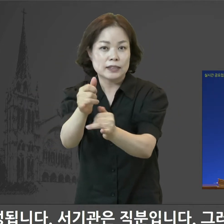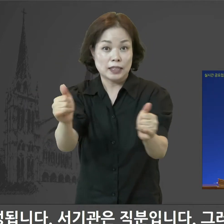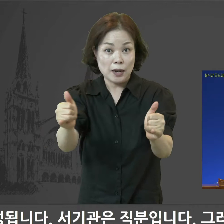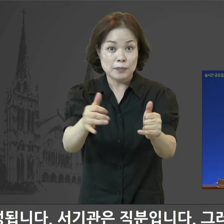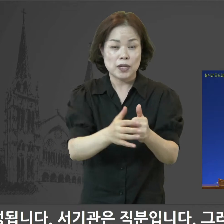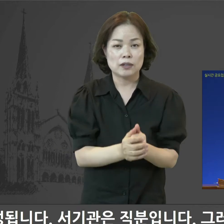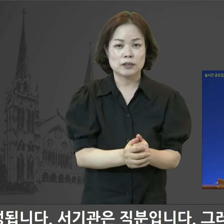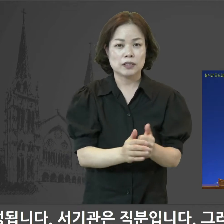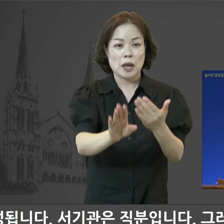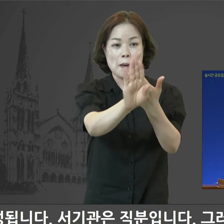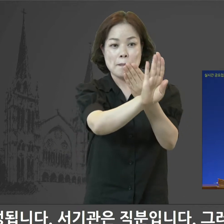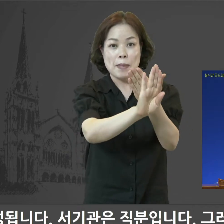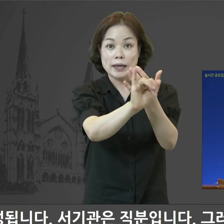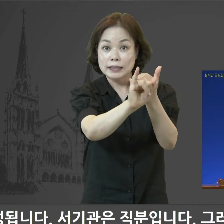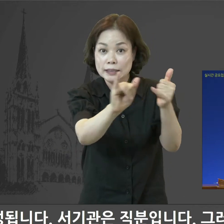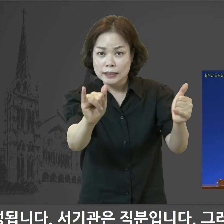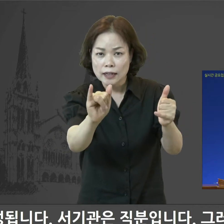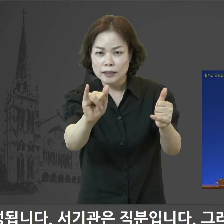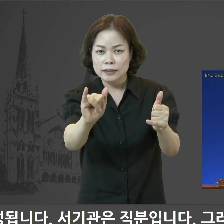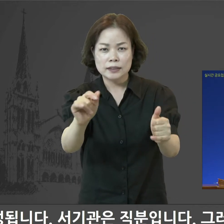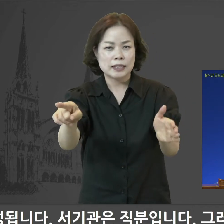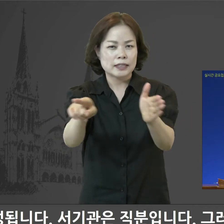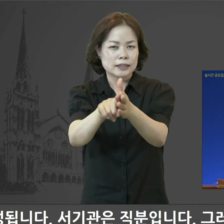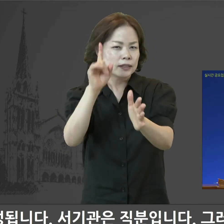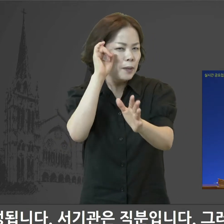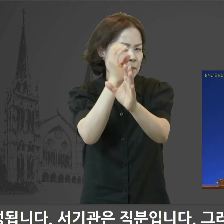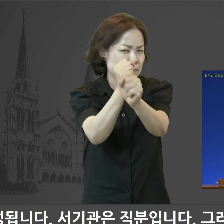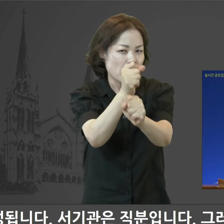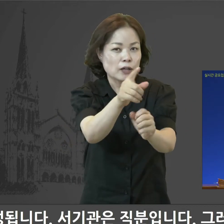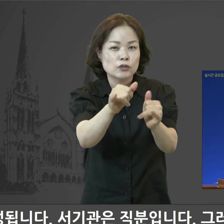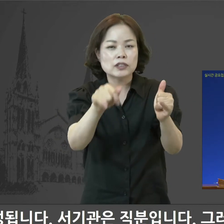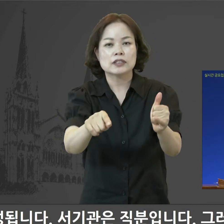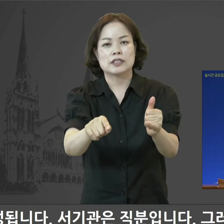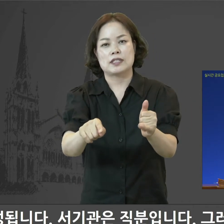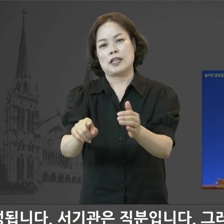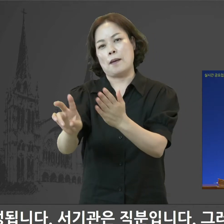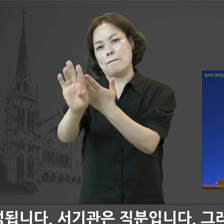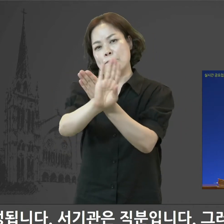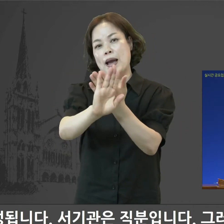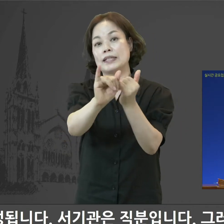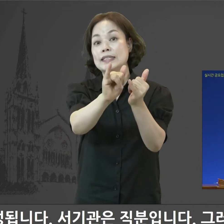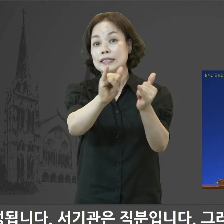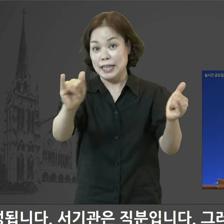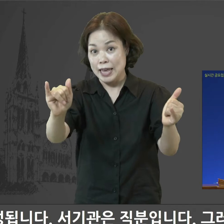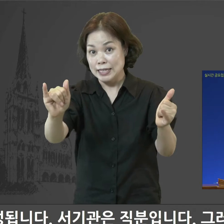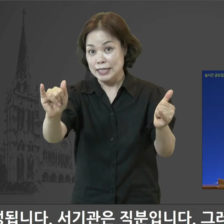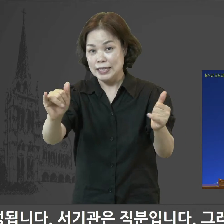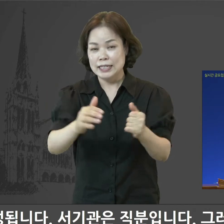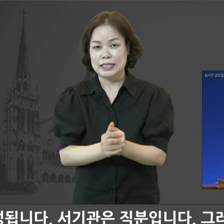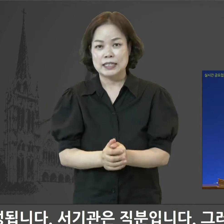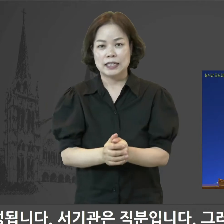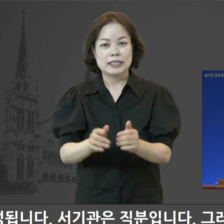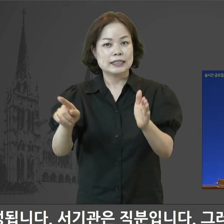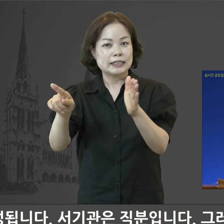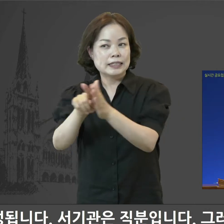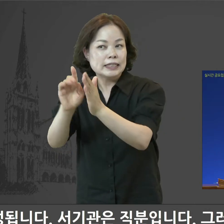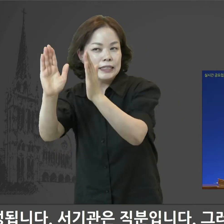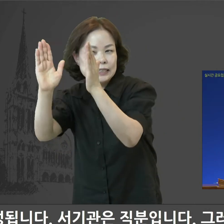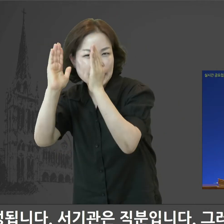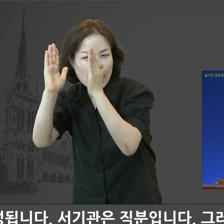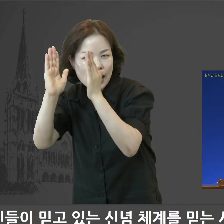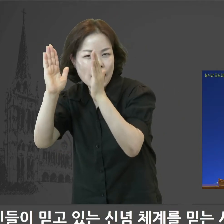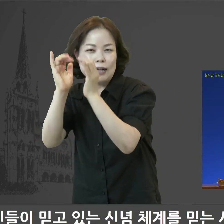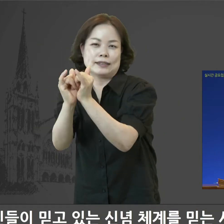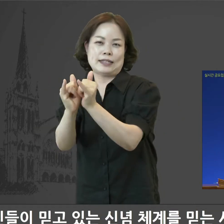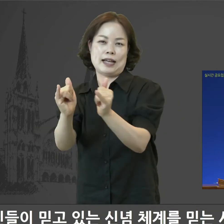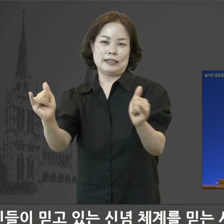사두개인들이요, 바리새인의 신념 체계를 믿고 있는 사람은 바리새인들이다. 일종의 신학 혹은